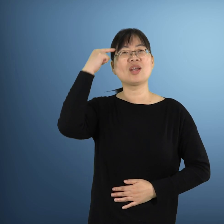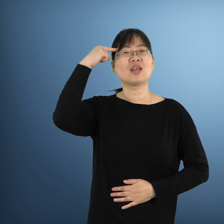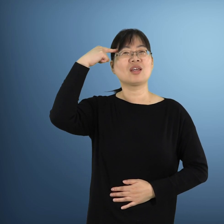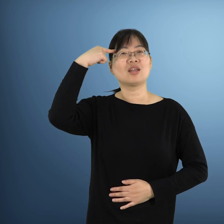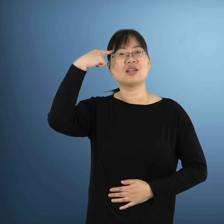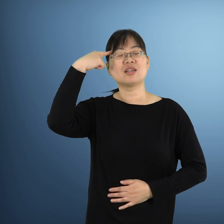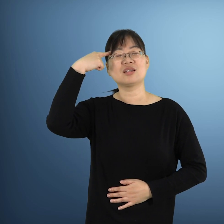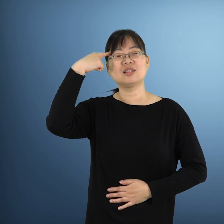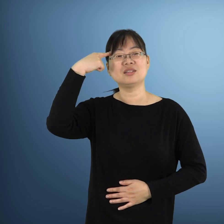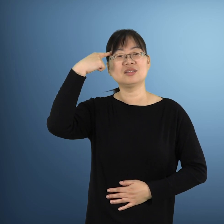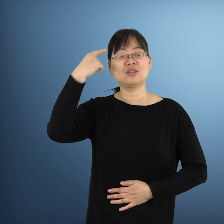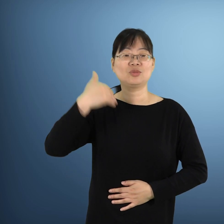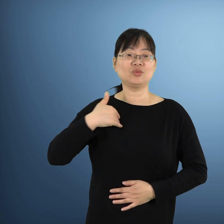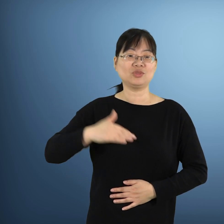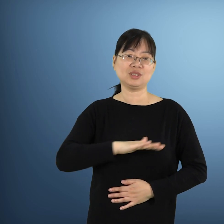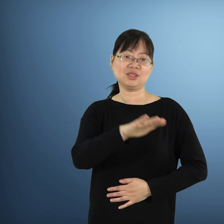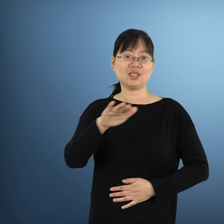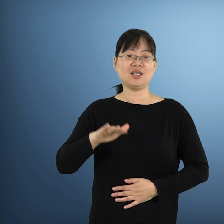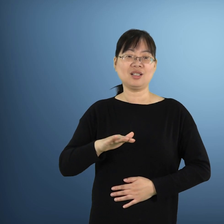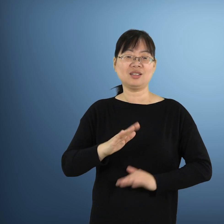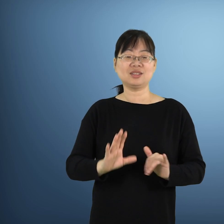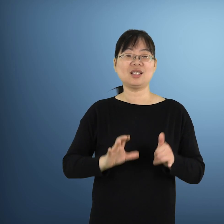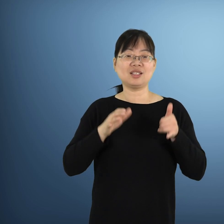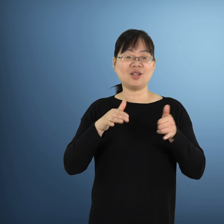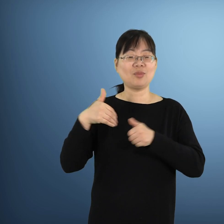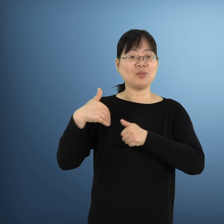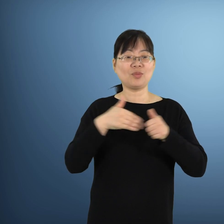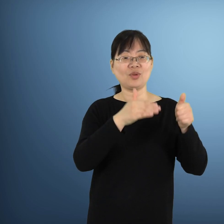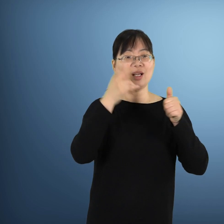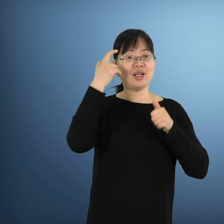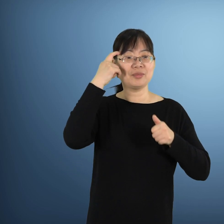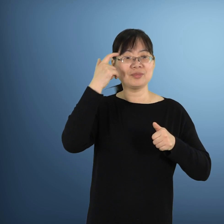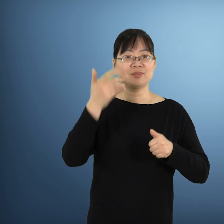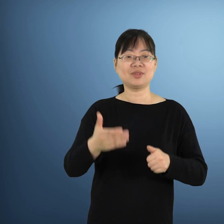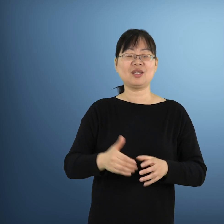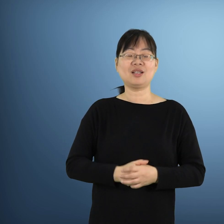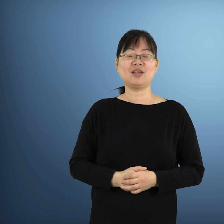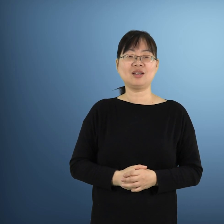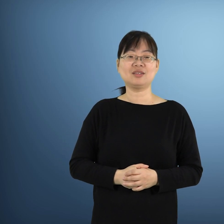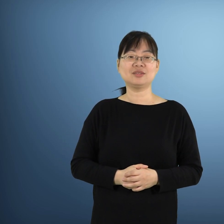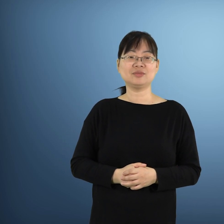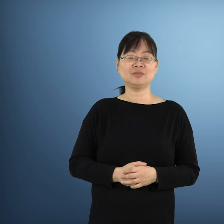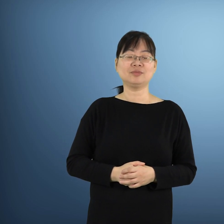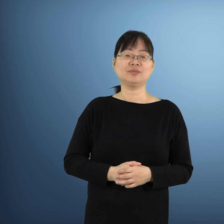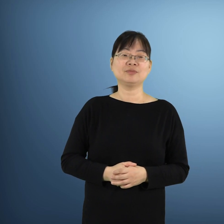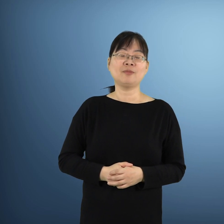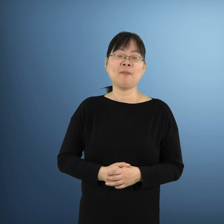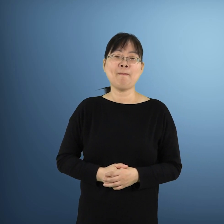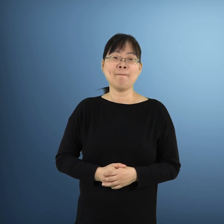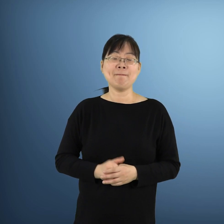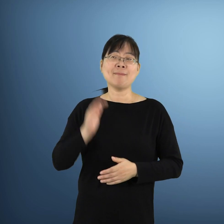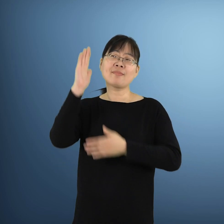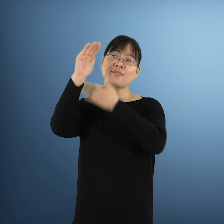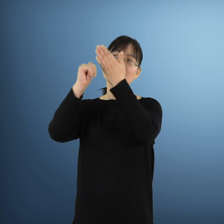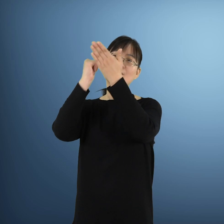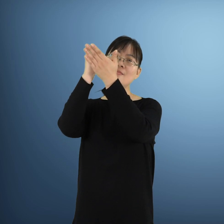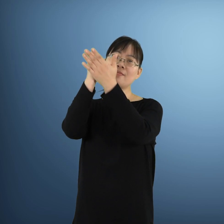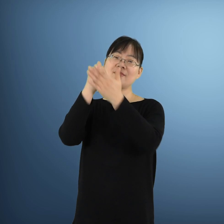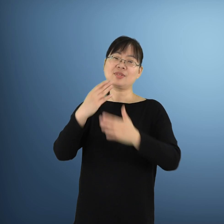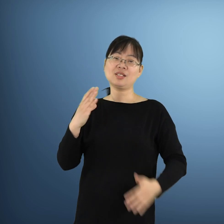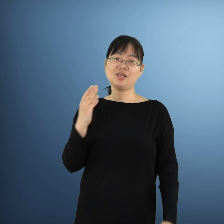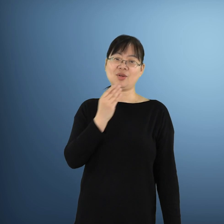왜 우리가 세상으로 보내어져야 되는가 생각해 보세요.